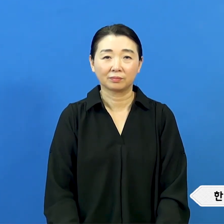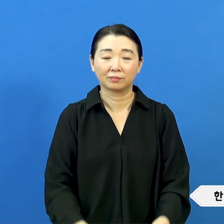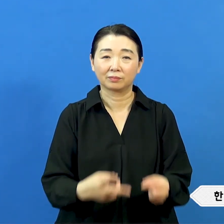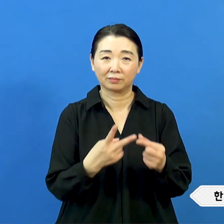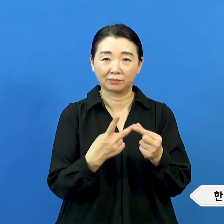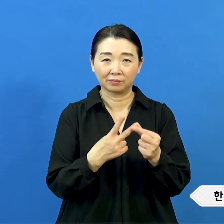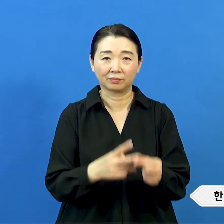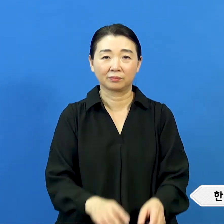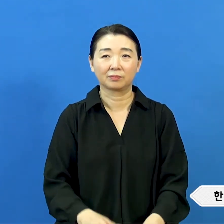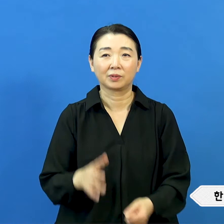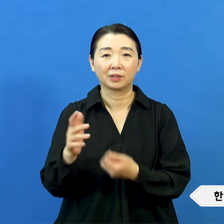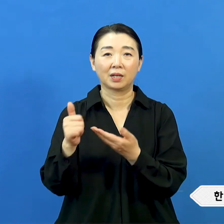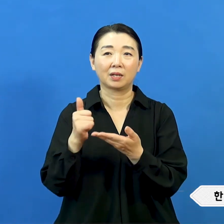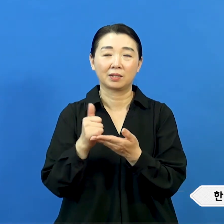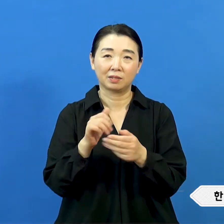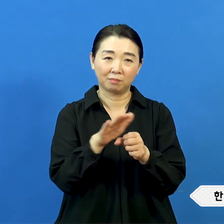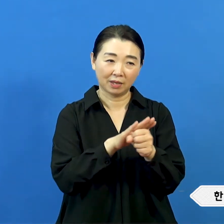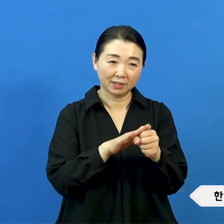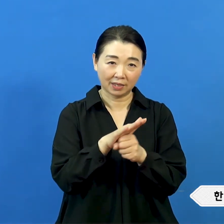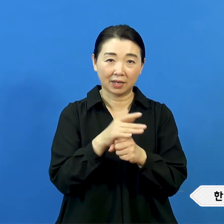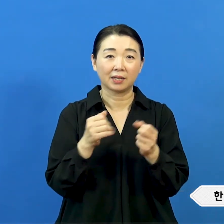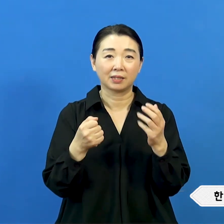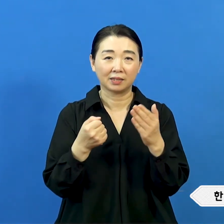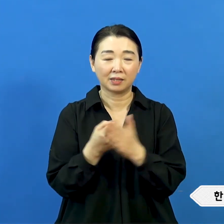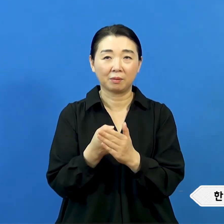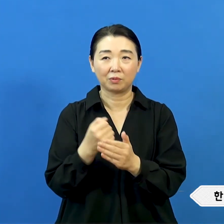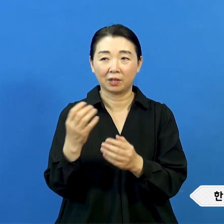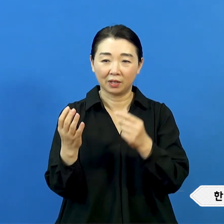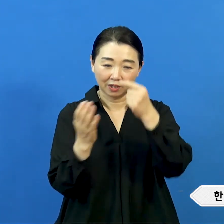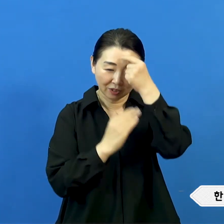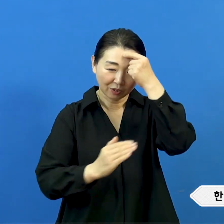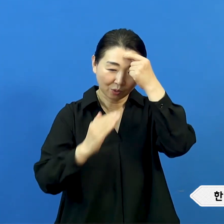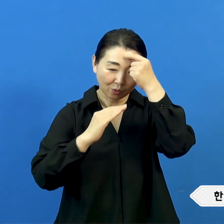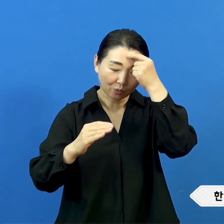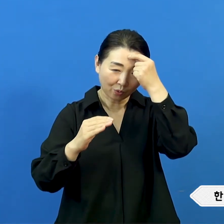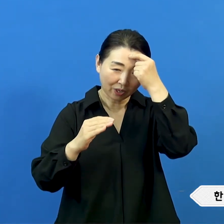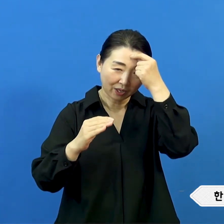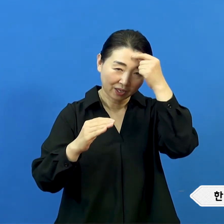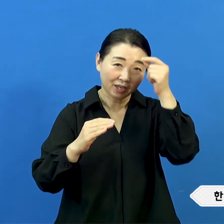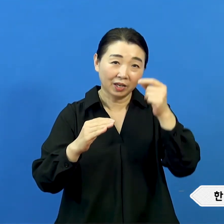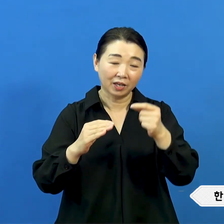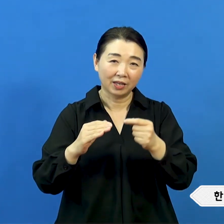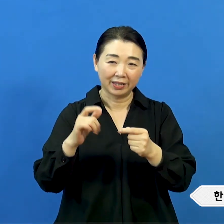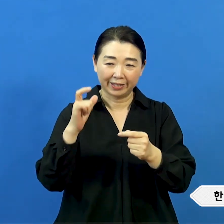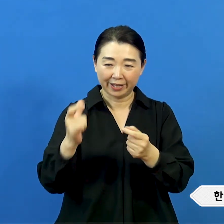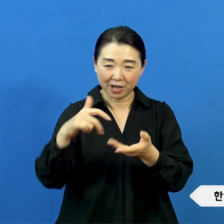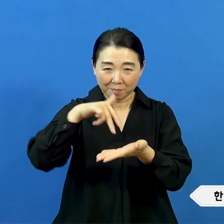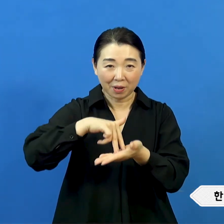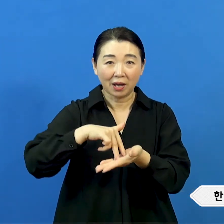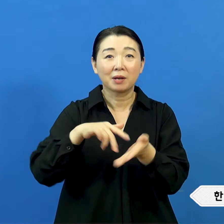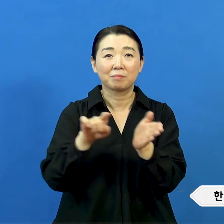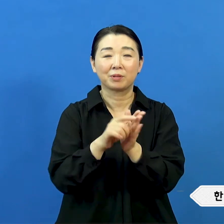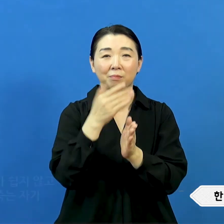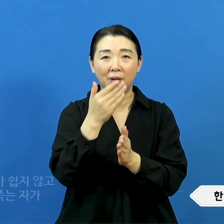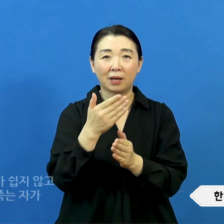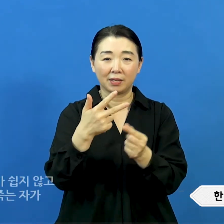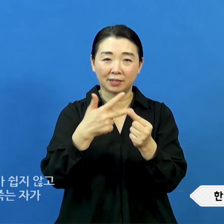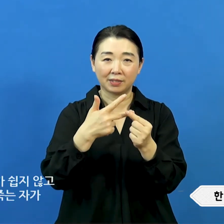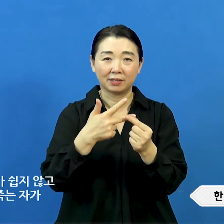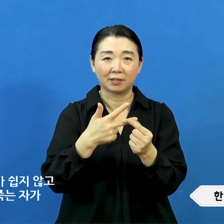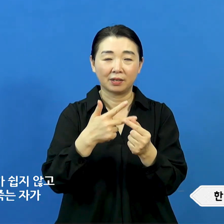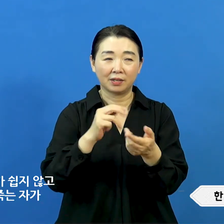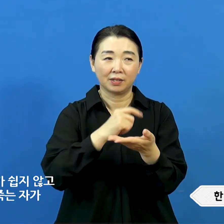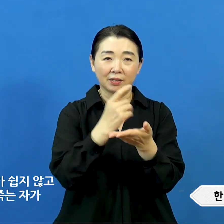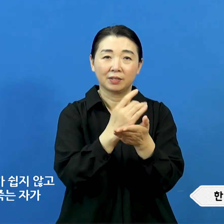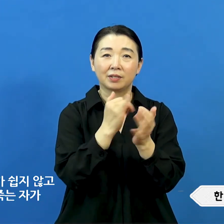둘째는 하나님의 사랑 때문에 성도의 견인을 믿을 수가 있습니다. 7절 보면